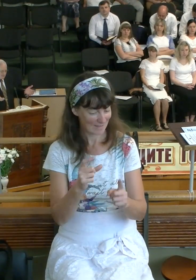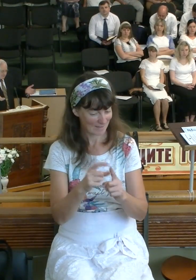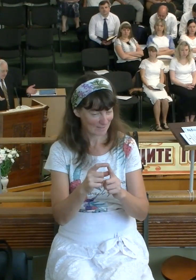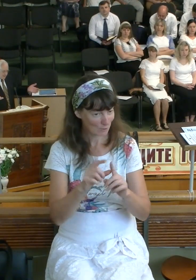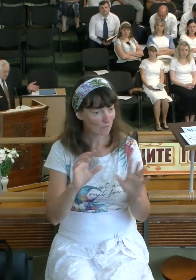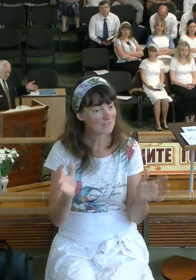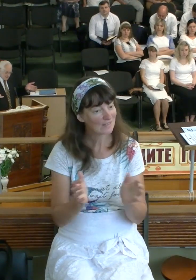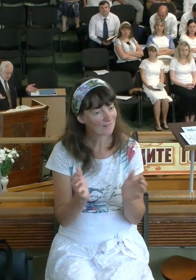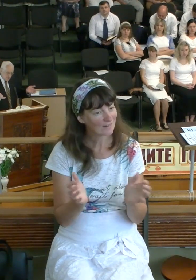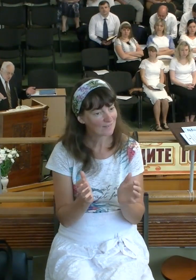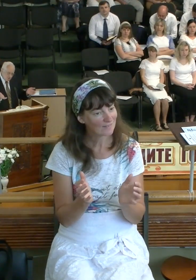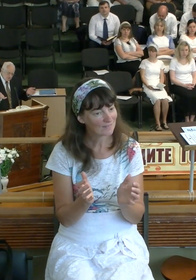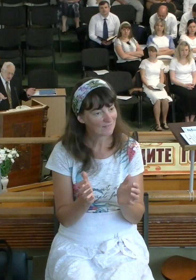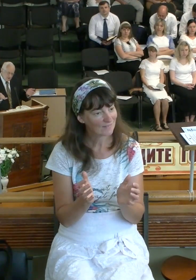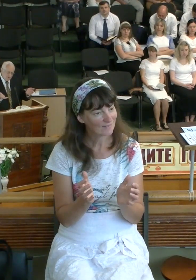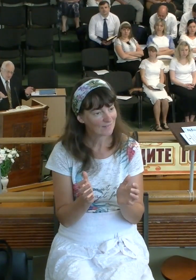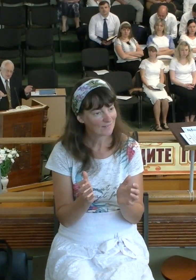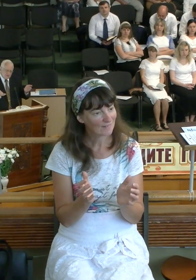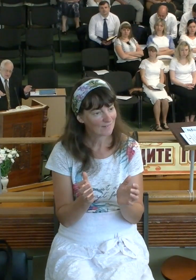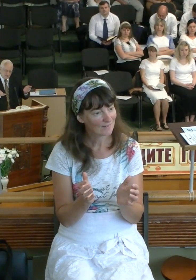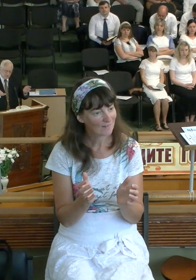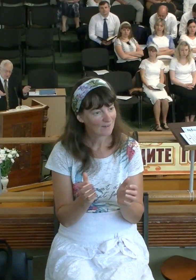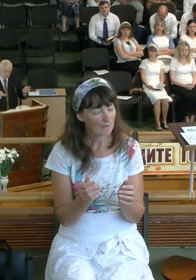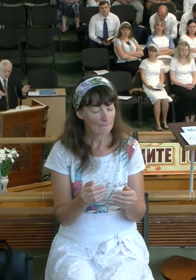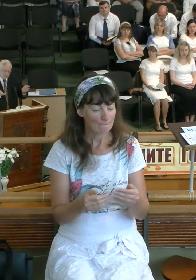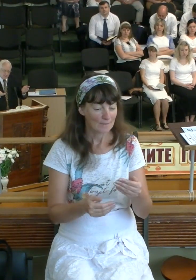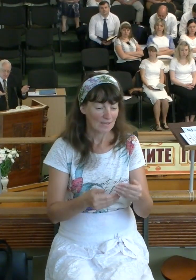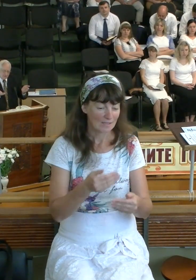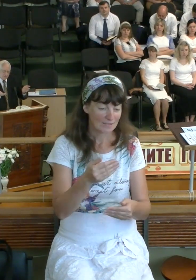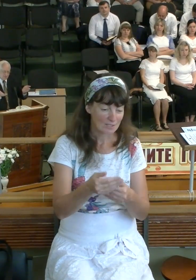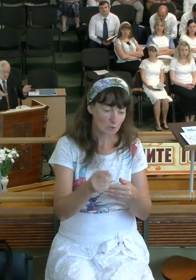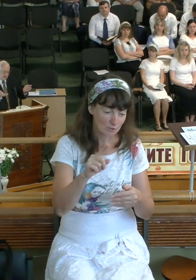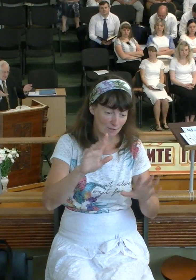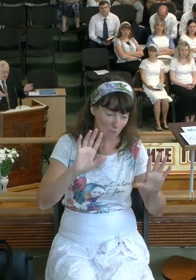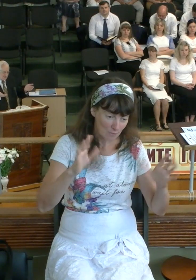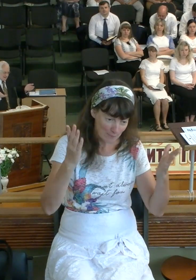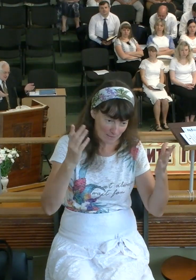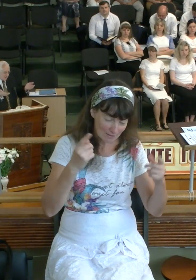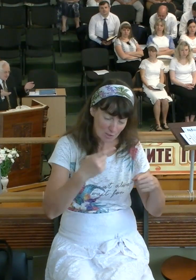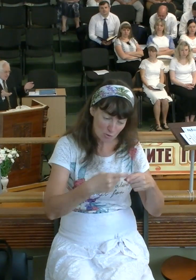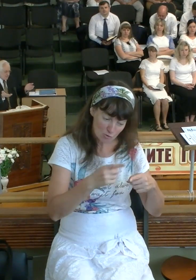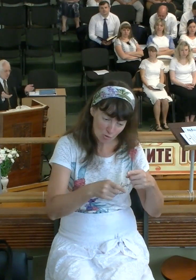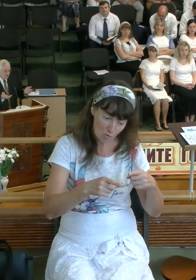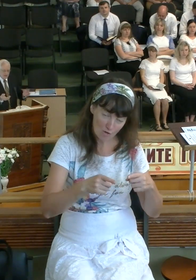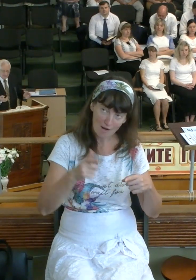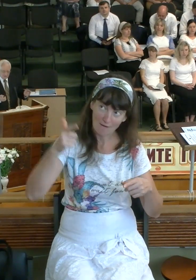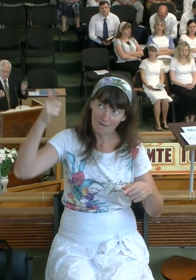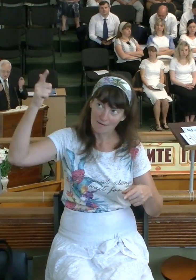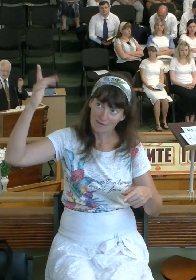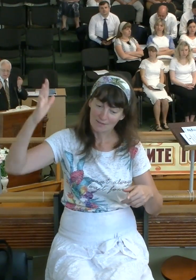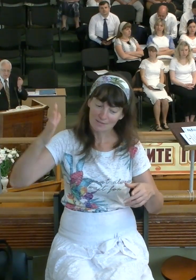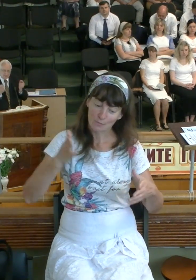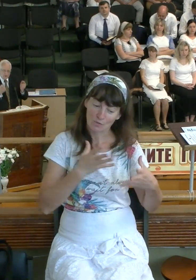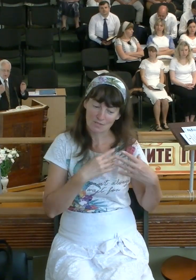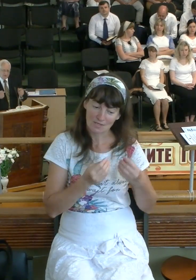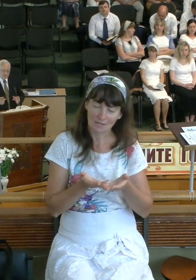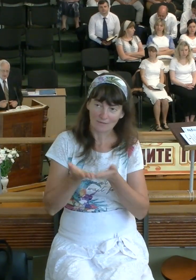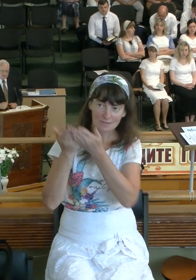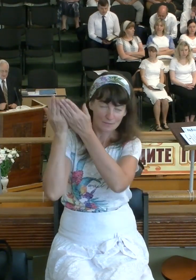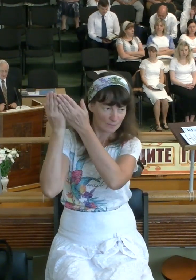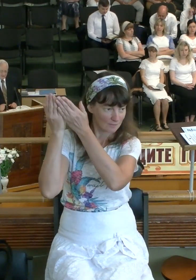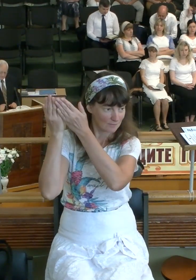сохранил. Ты даже дошел вот до этого момента, что скоро Господь возьмет церковь свою, но ты